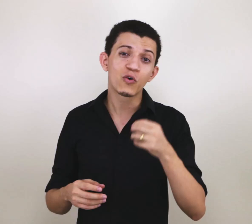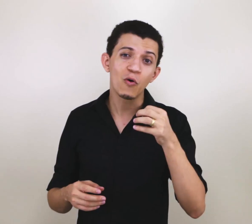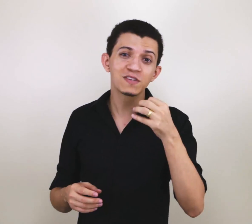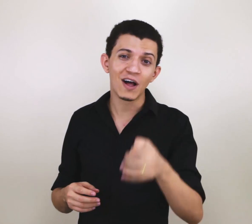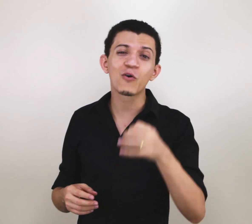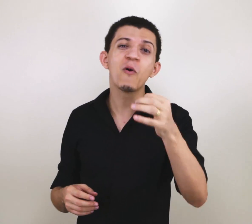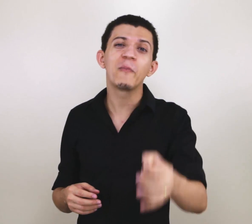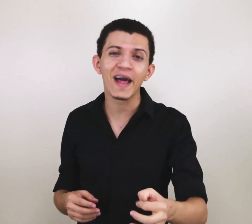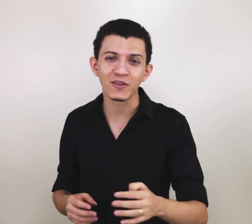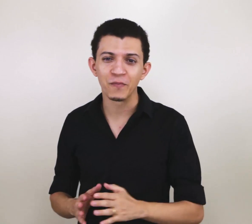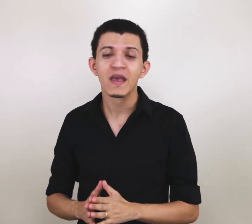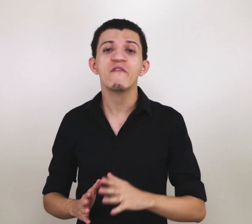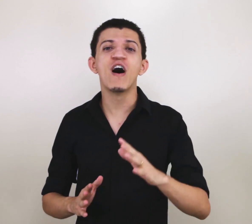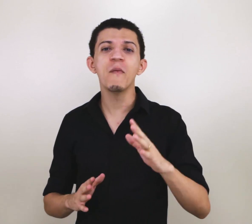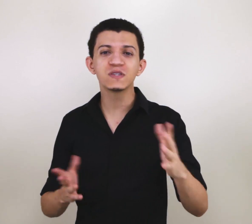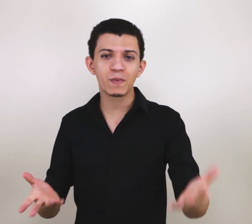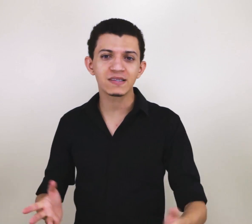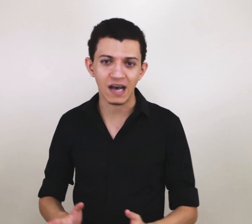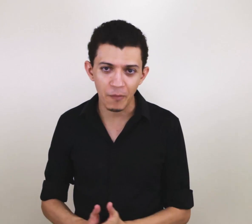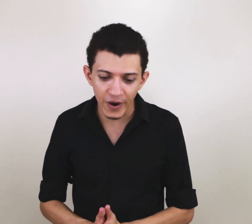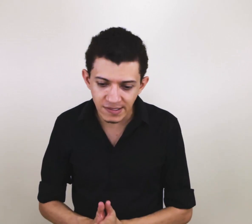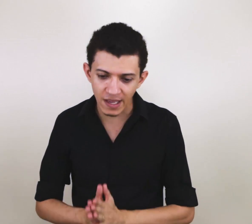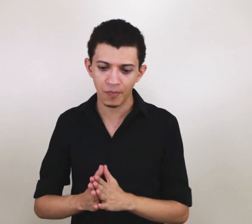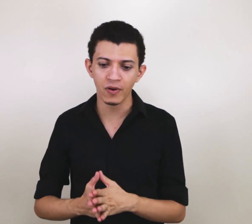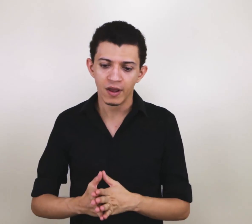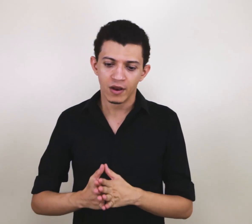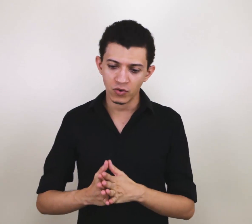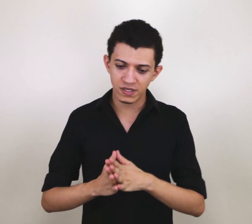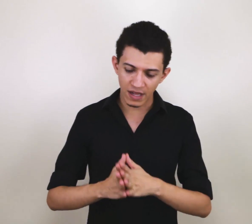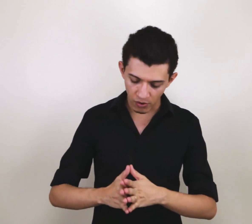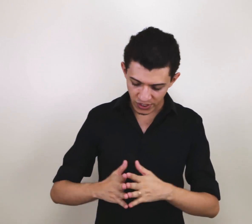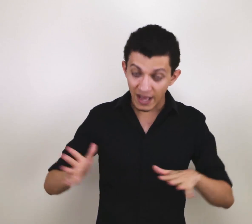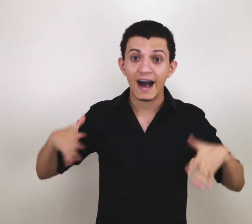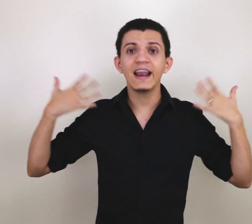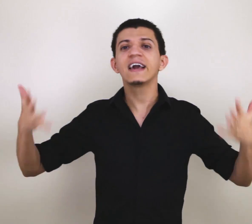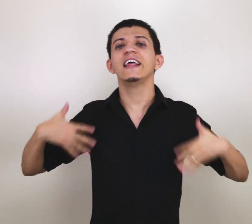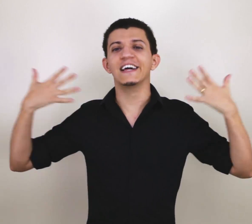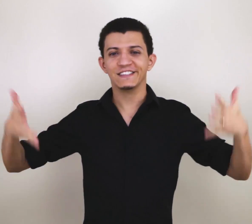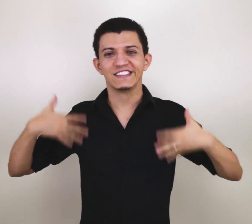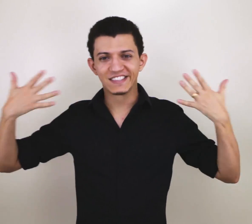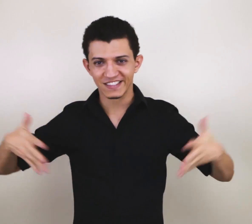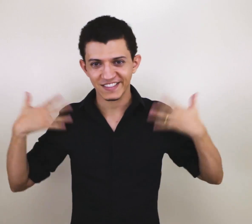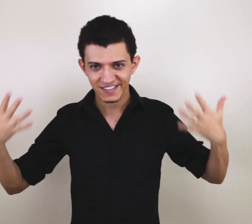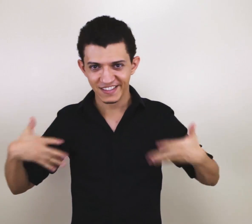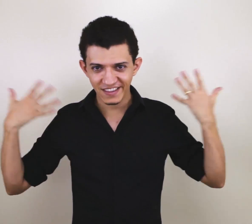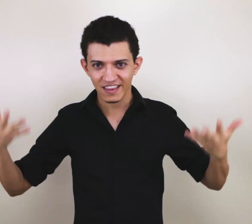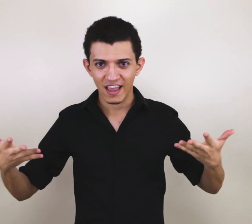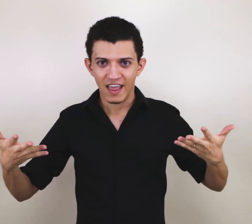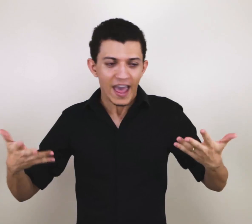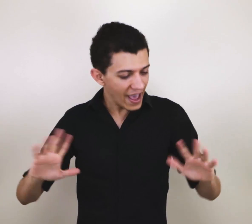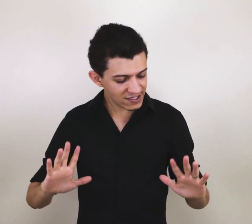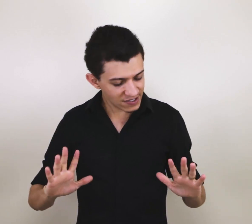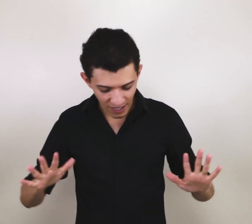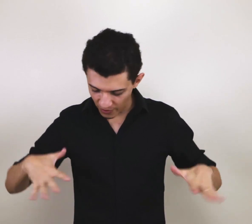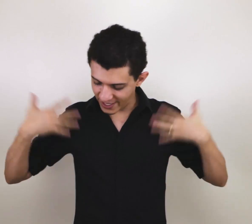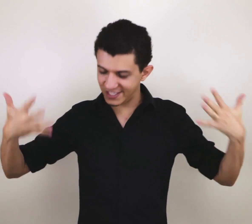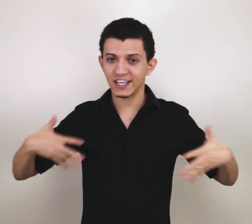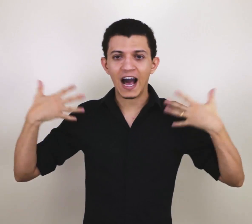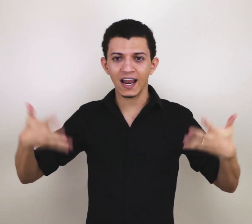um sinal completo. Vamos pensar, por exemplo, no sinal de alegria. Esse sinal aqui de